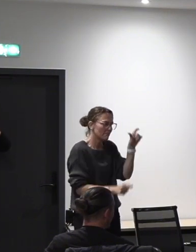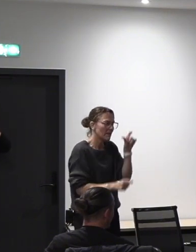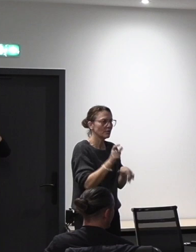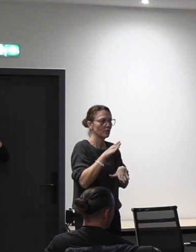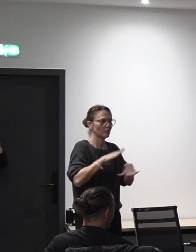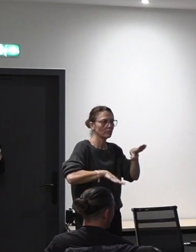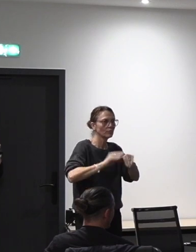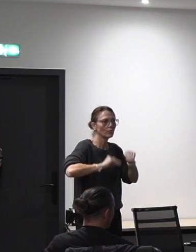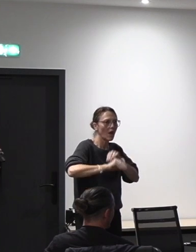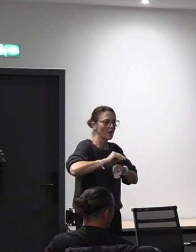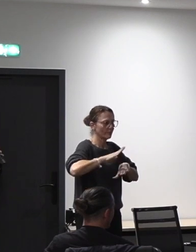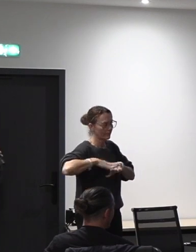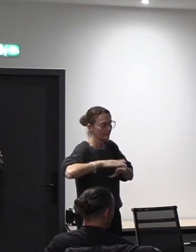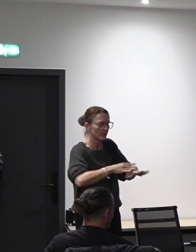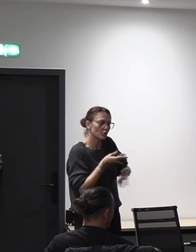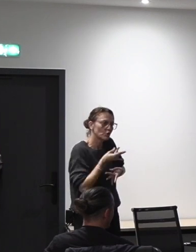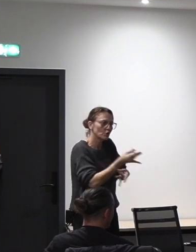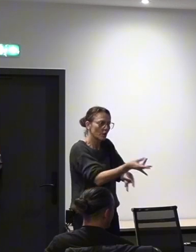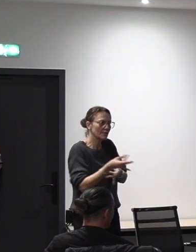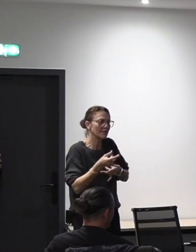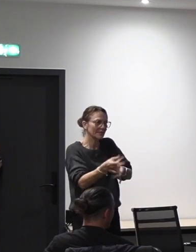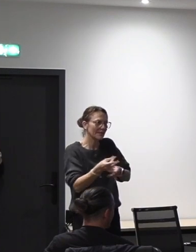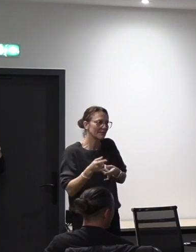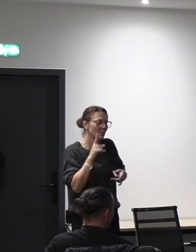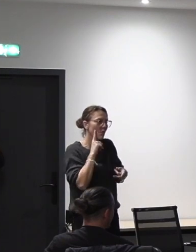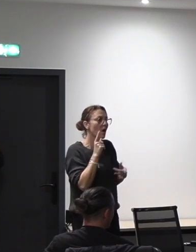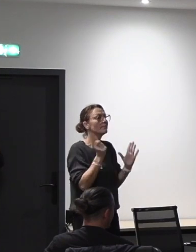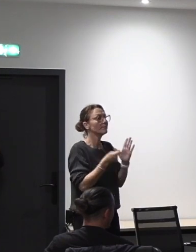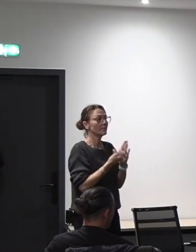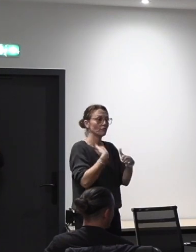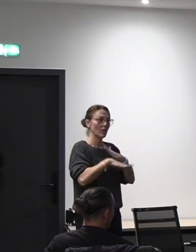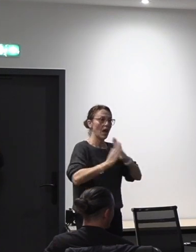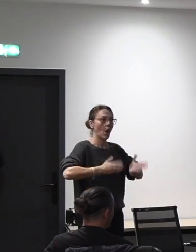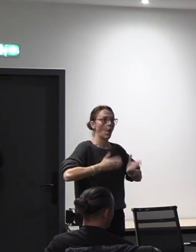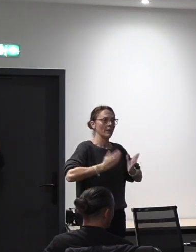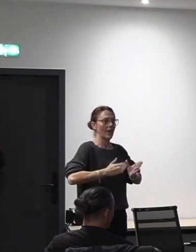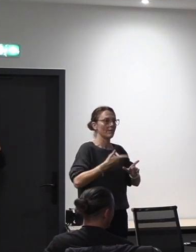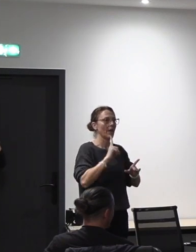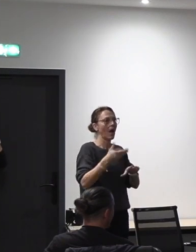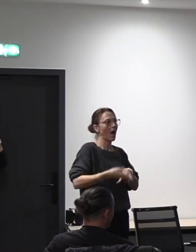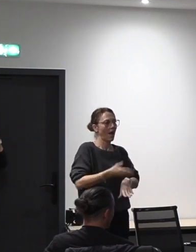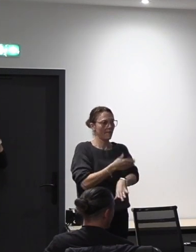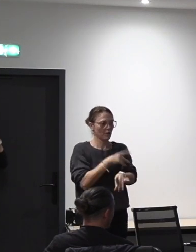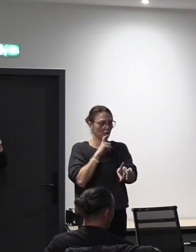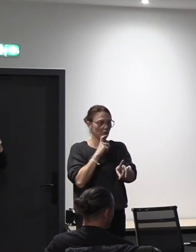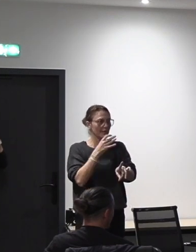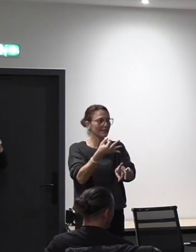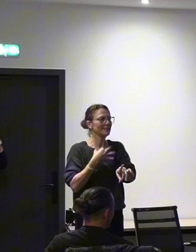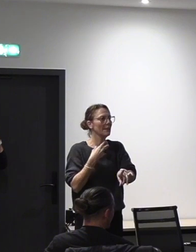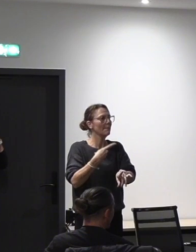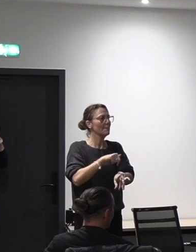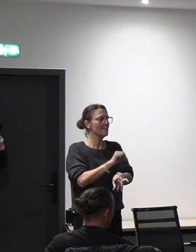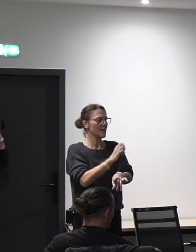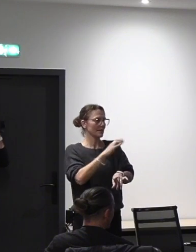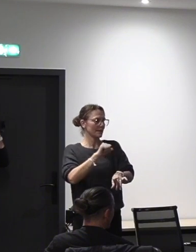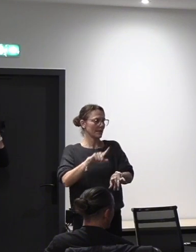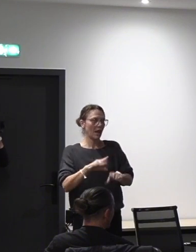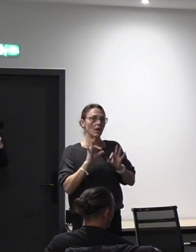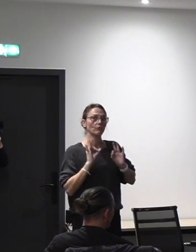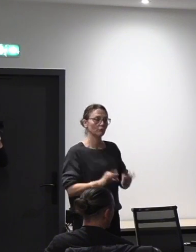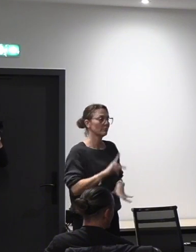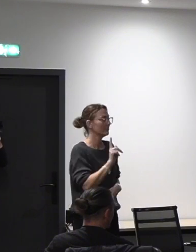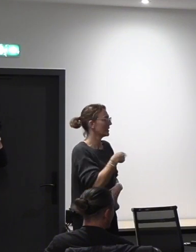parle ici, vous l'avez compris, quand nos personnes handicapées sont à l'hôpital et non pas avant, comme l'a très bien dit Pascal. Alors